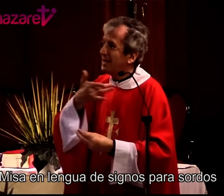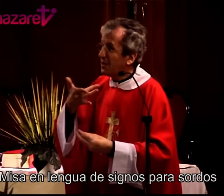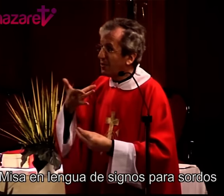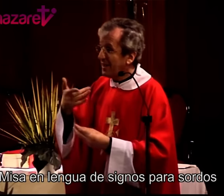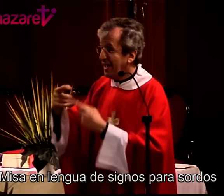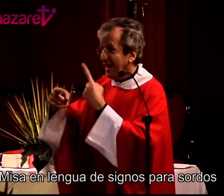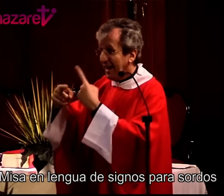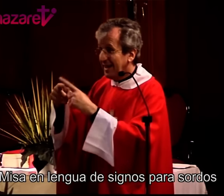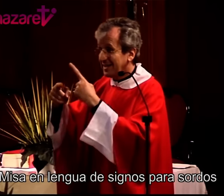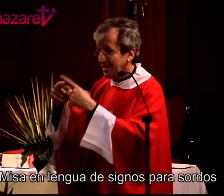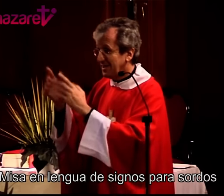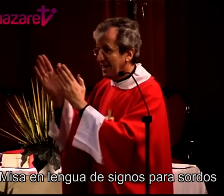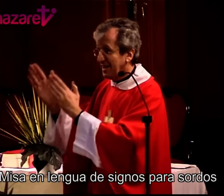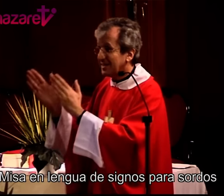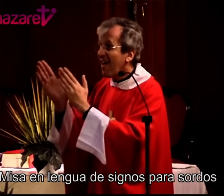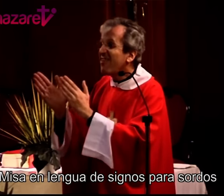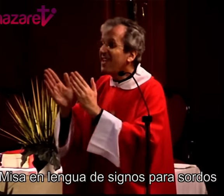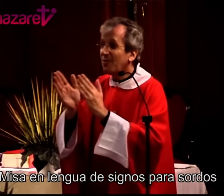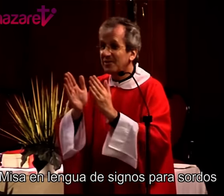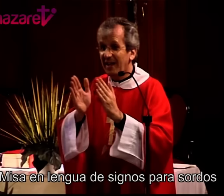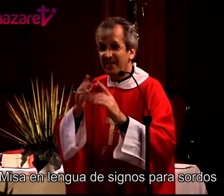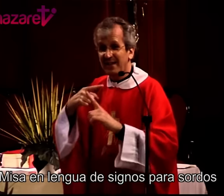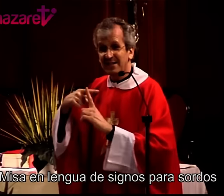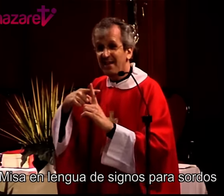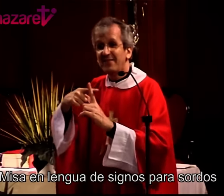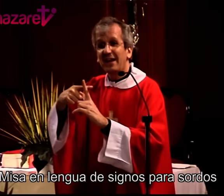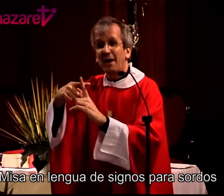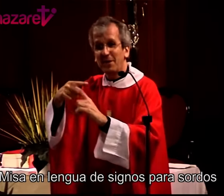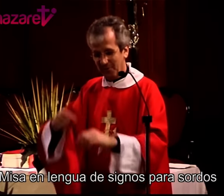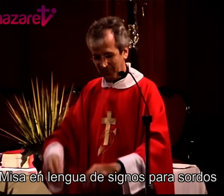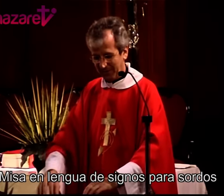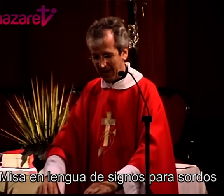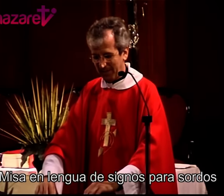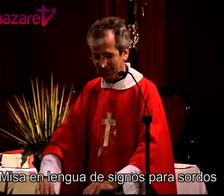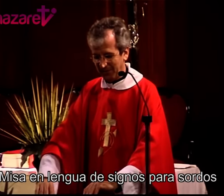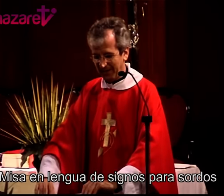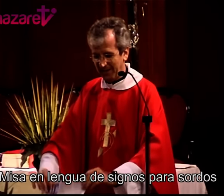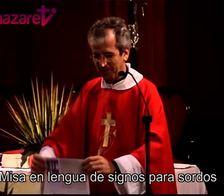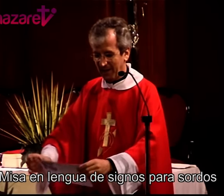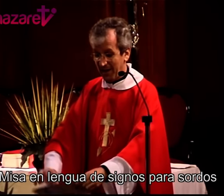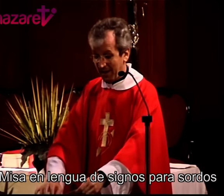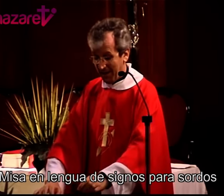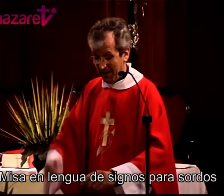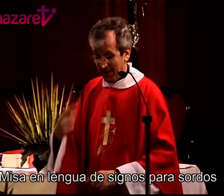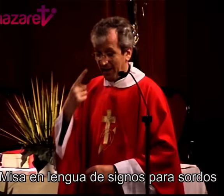de misericordia en esas distintas circunstancias del camino de la pasión.